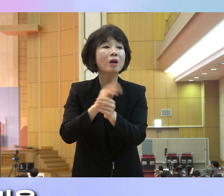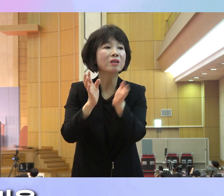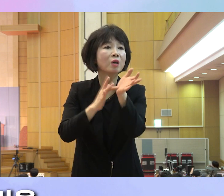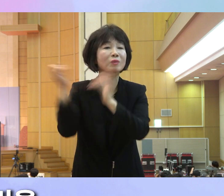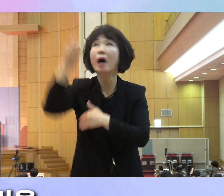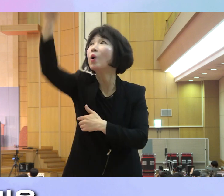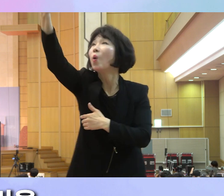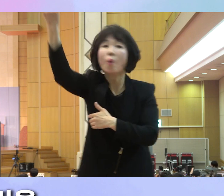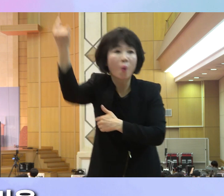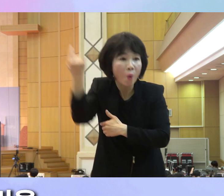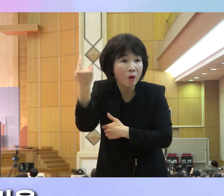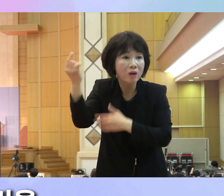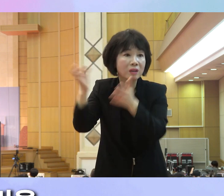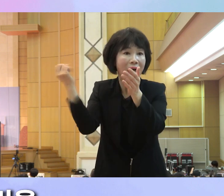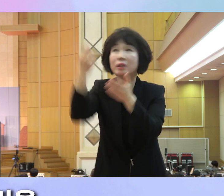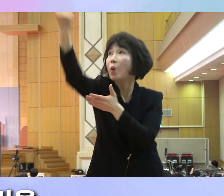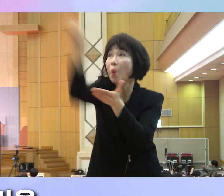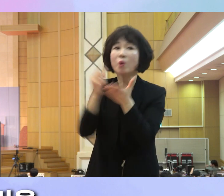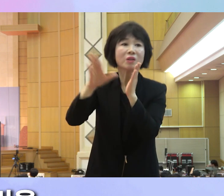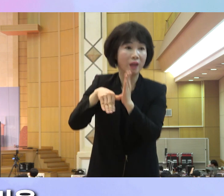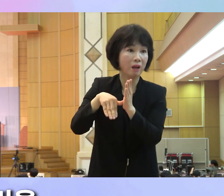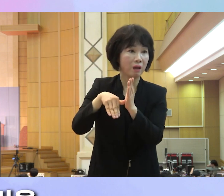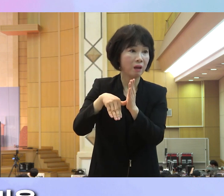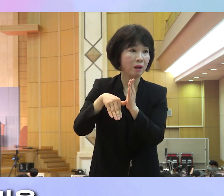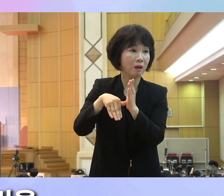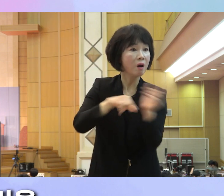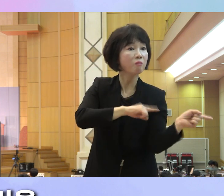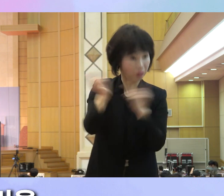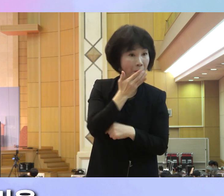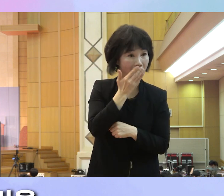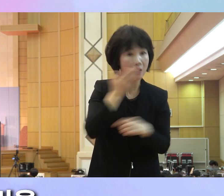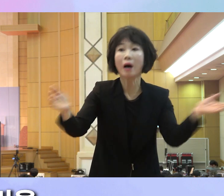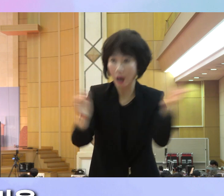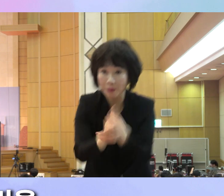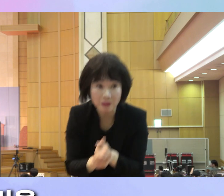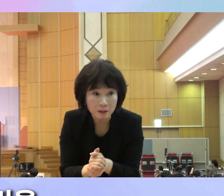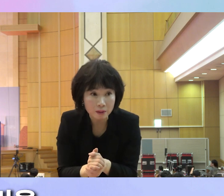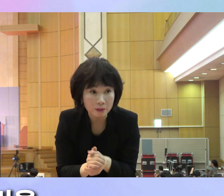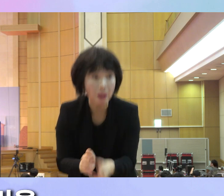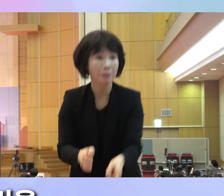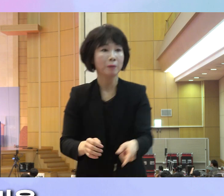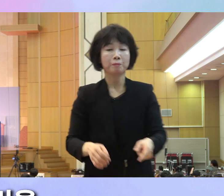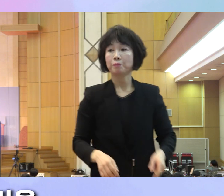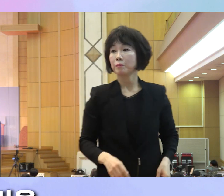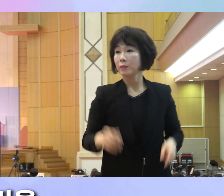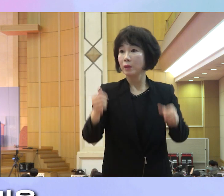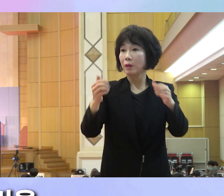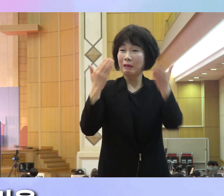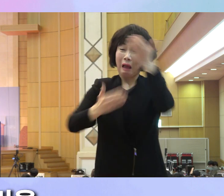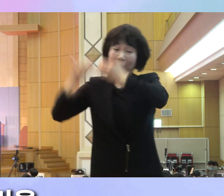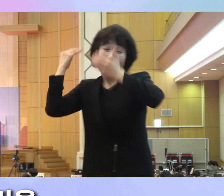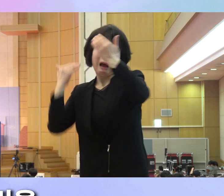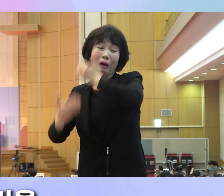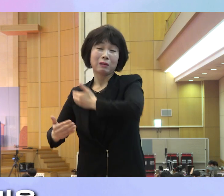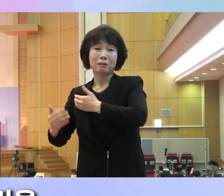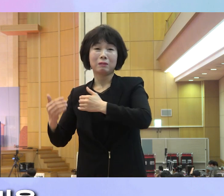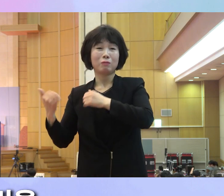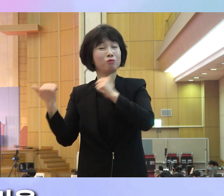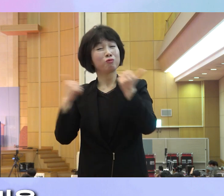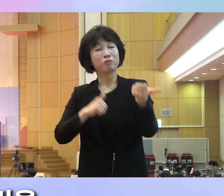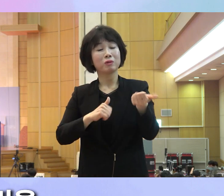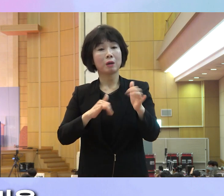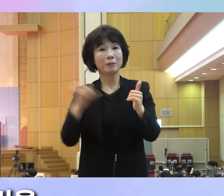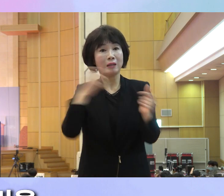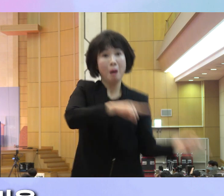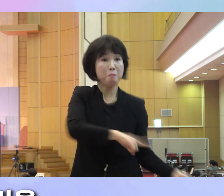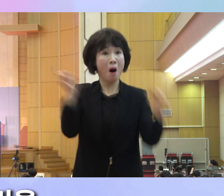강림하실 때, 공중 강림할 때, 데살로니가서 4장 16절 말씀 보니까 죽은 자들이 먼저 살아나고, 살아있는